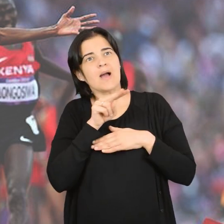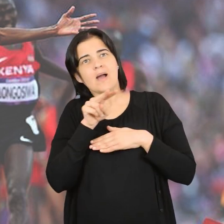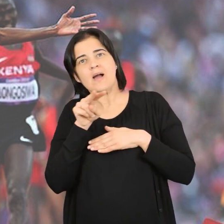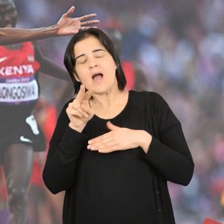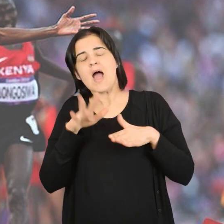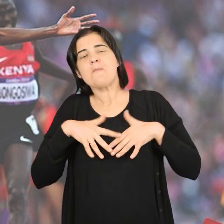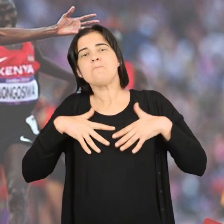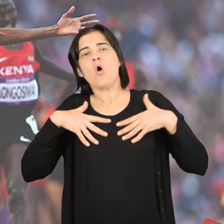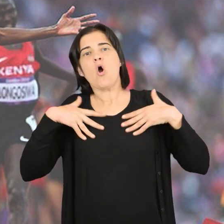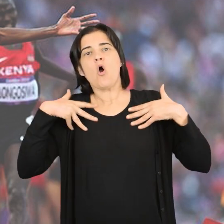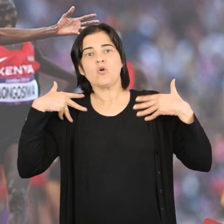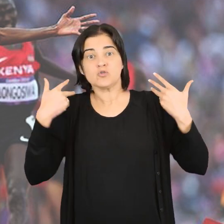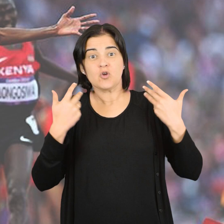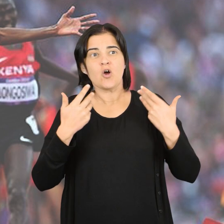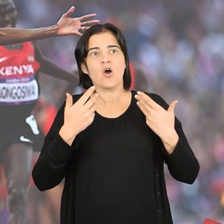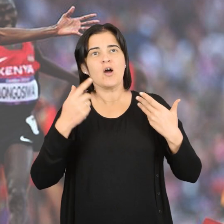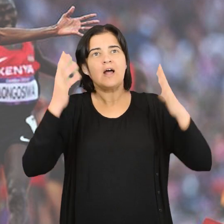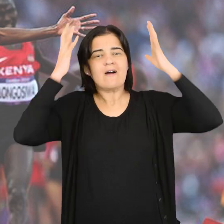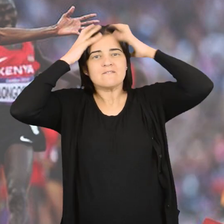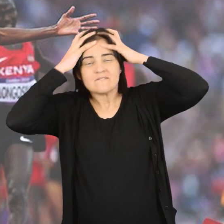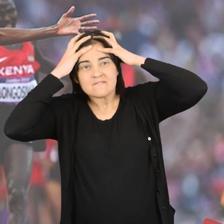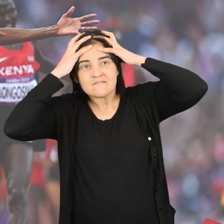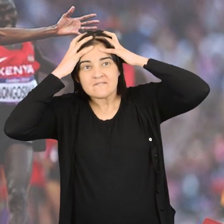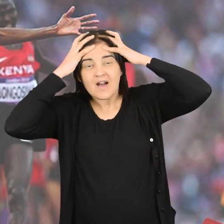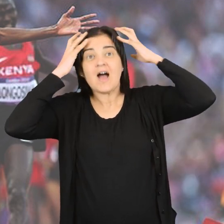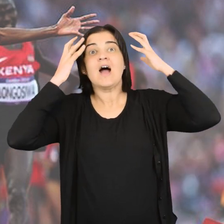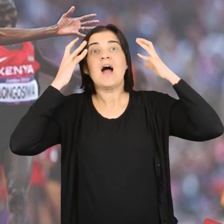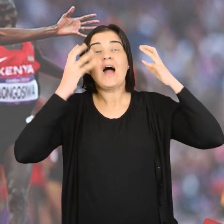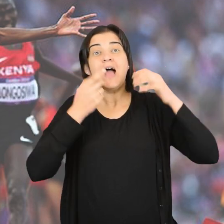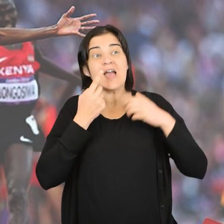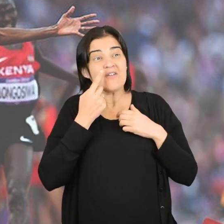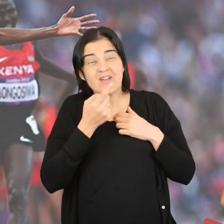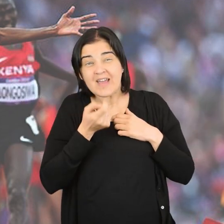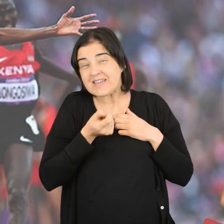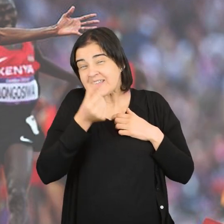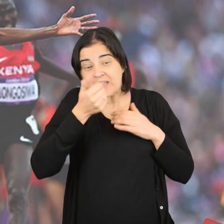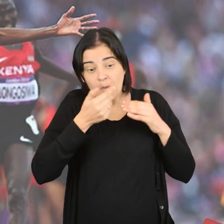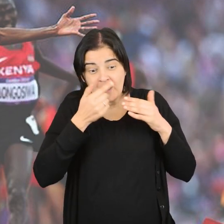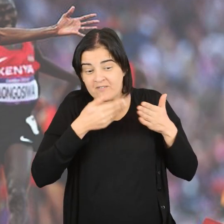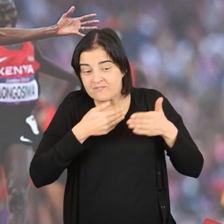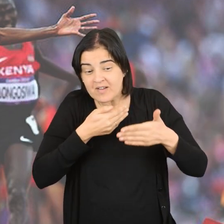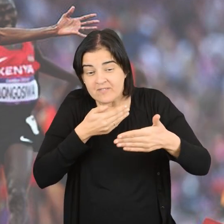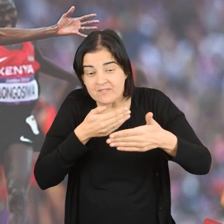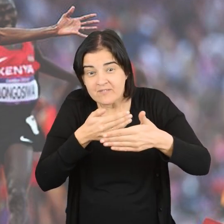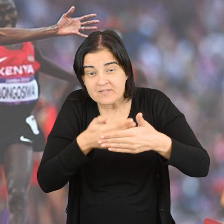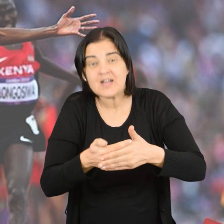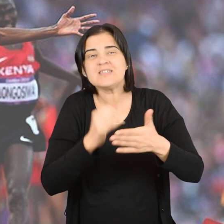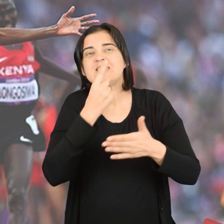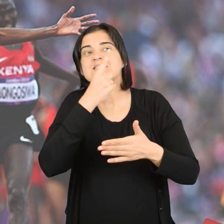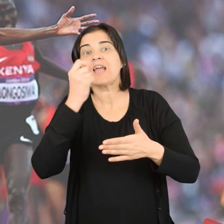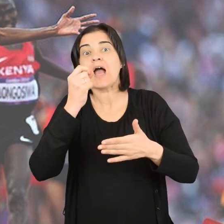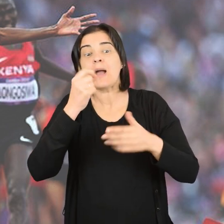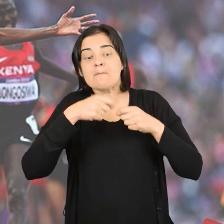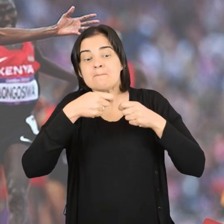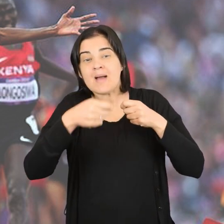que observando atento la carrera se emociona se toma la cabeza con sus manos y